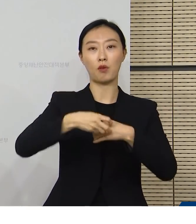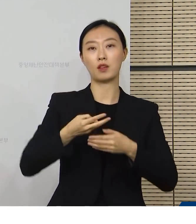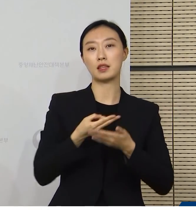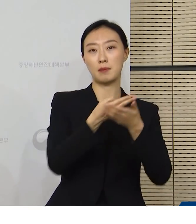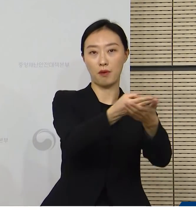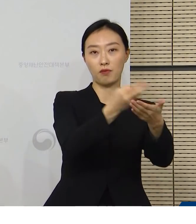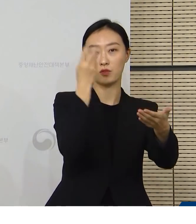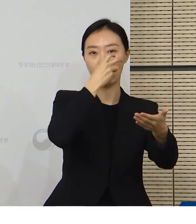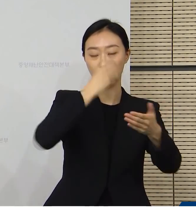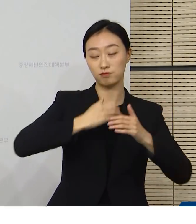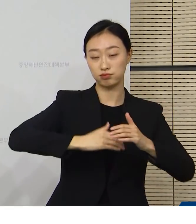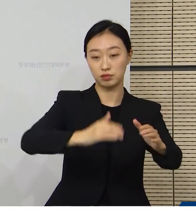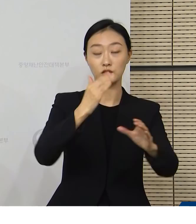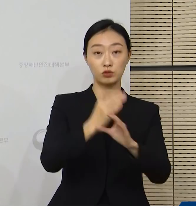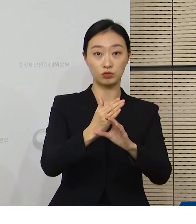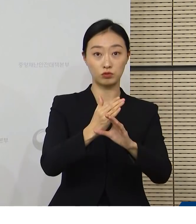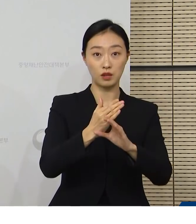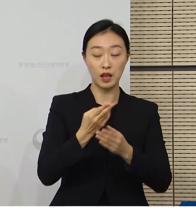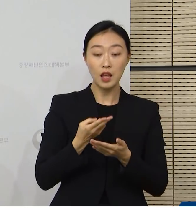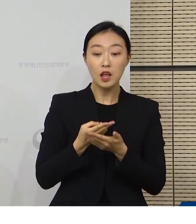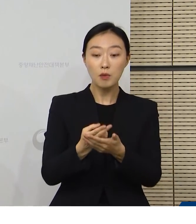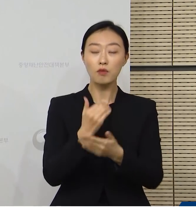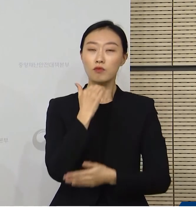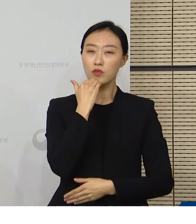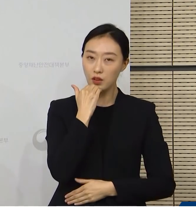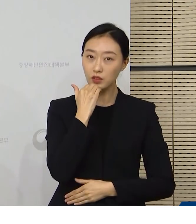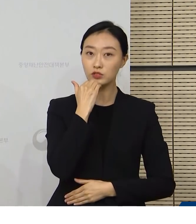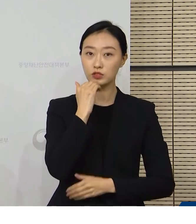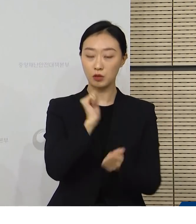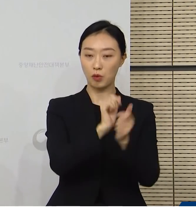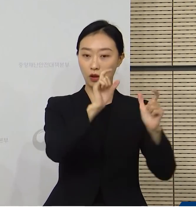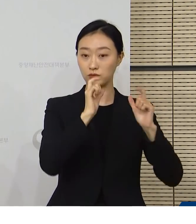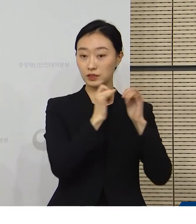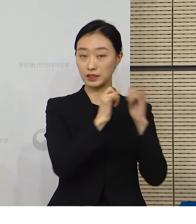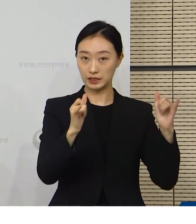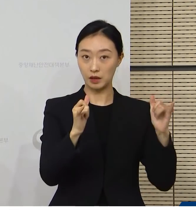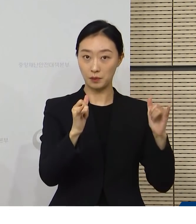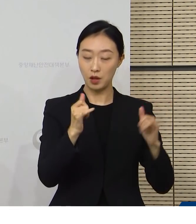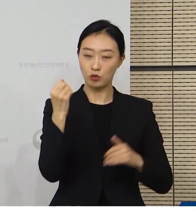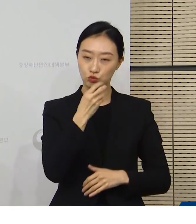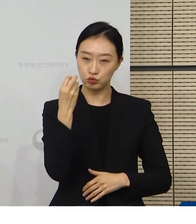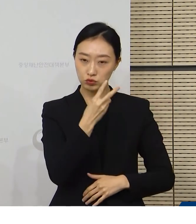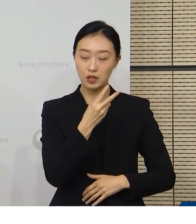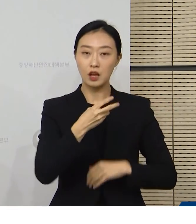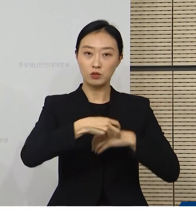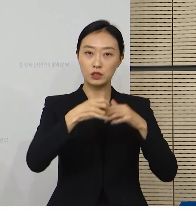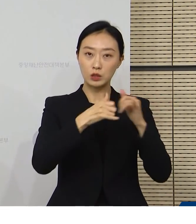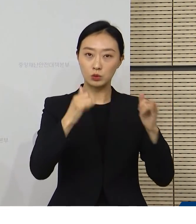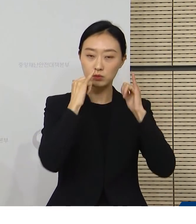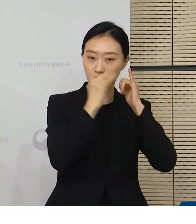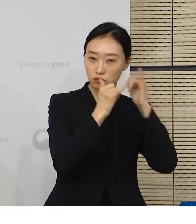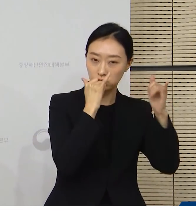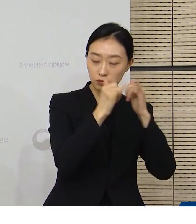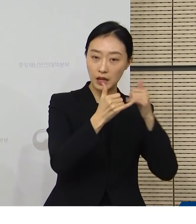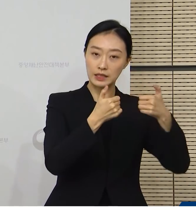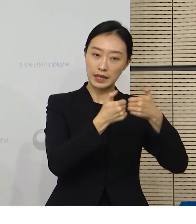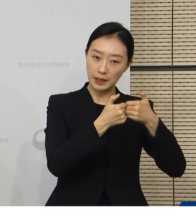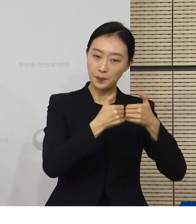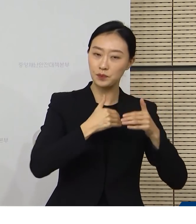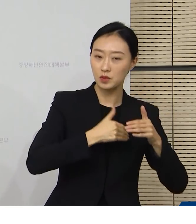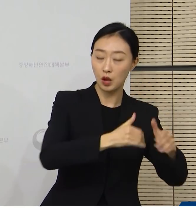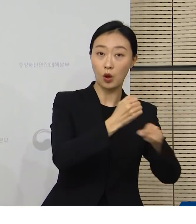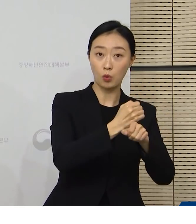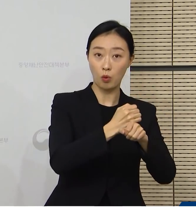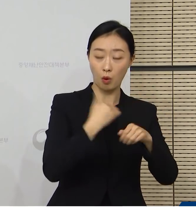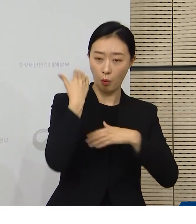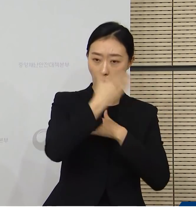있습니다. 입원 대기 중인 확진 환자들에 대해서는 주기적으로 의사들의 의료 상담을 제공하고 혹시 상태가 안